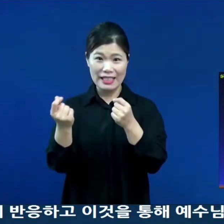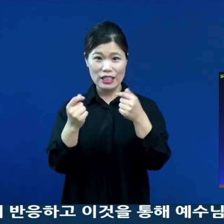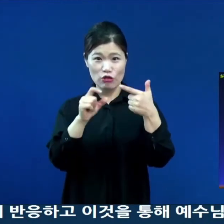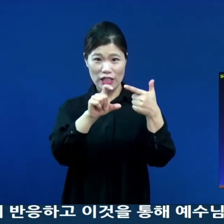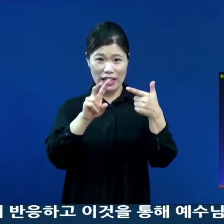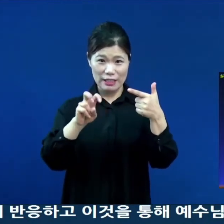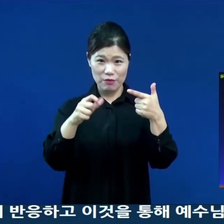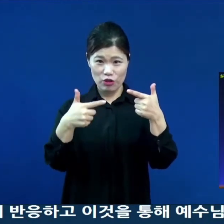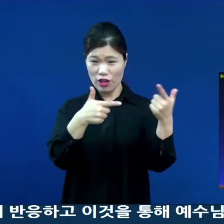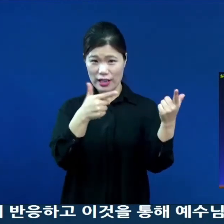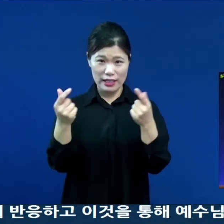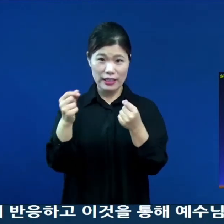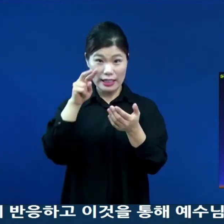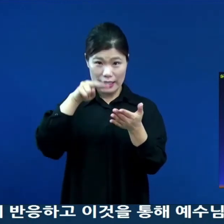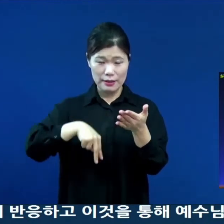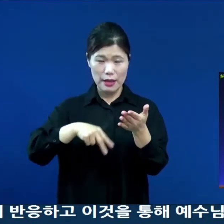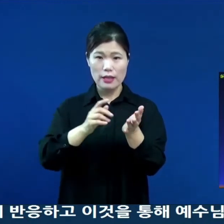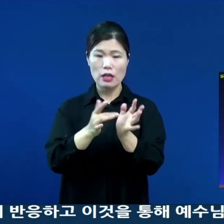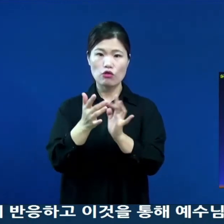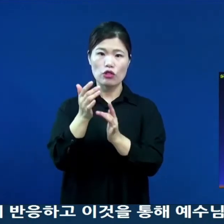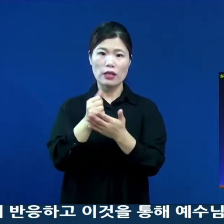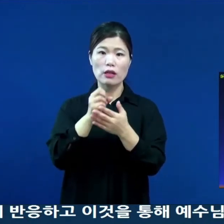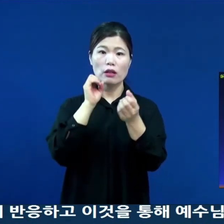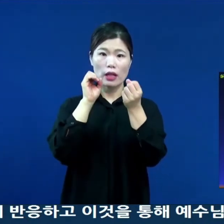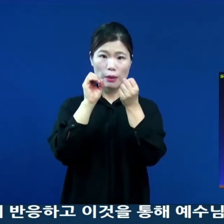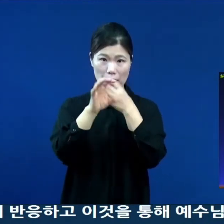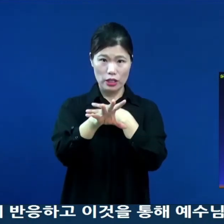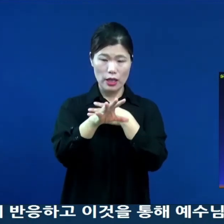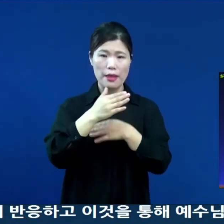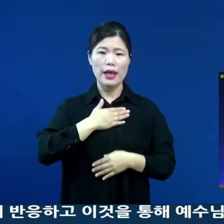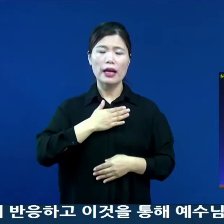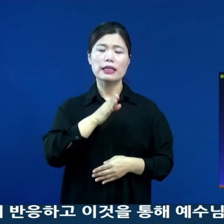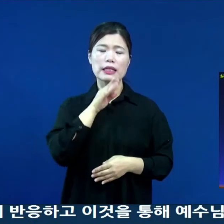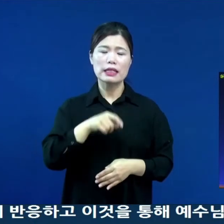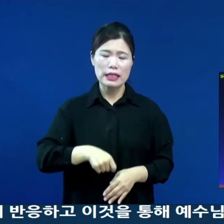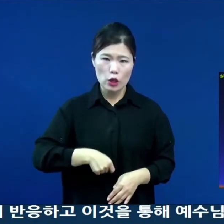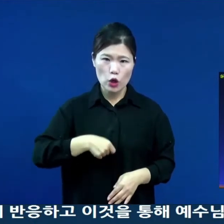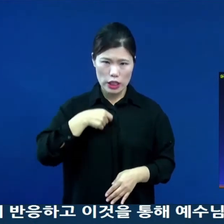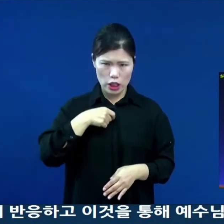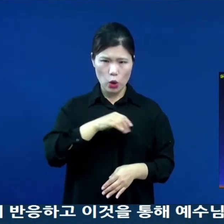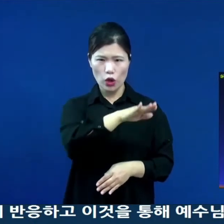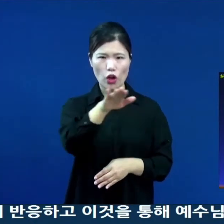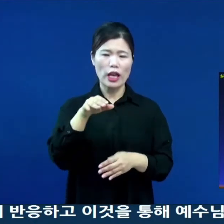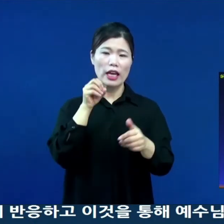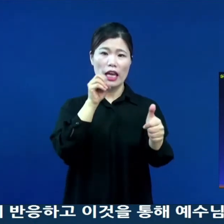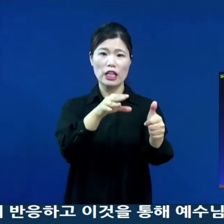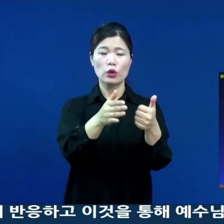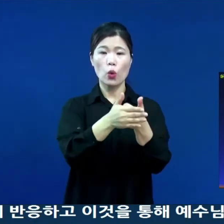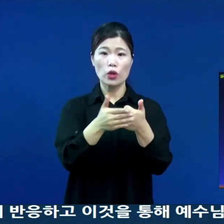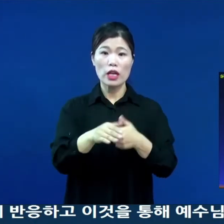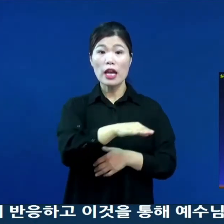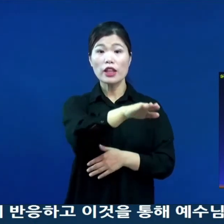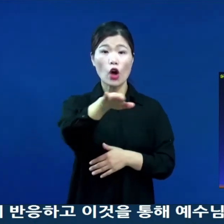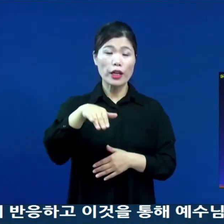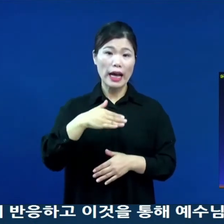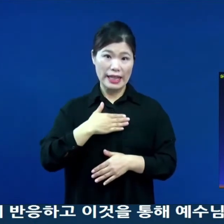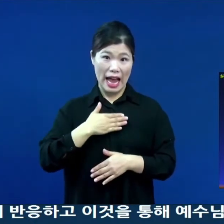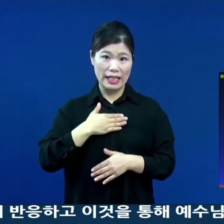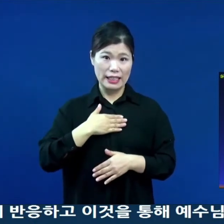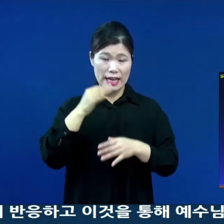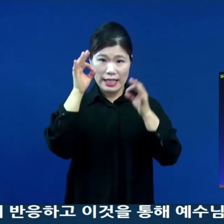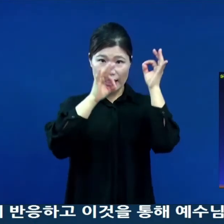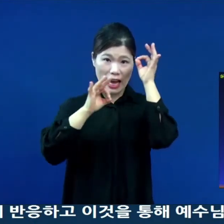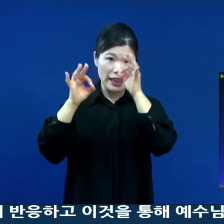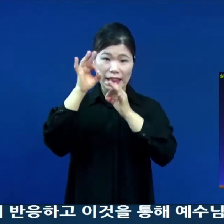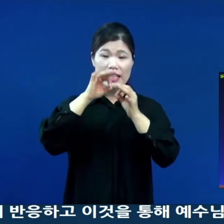집중해서 읽습니다. 예수께서 대답하여 이르시되 내가 진실로 진실로 너희에게 이르노니 너희가 나를 찾는